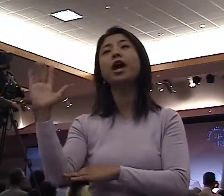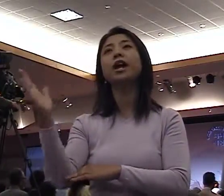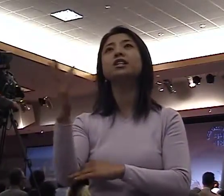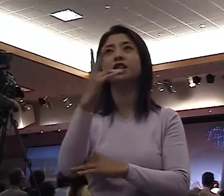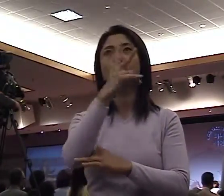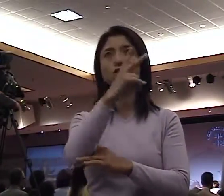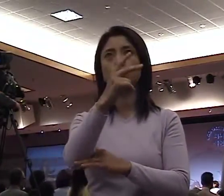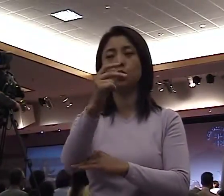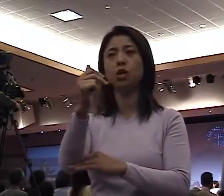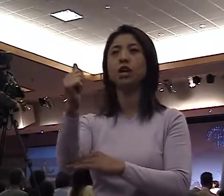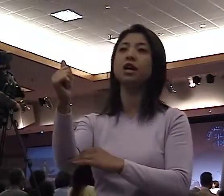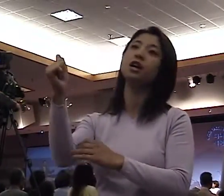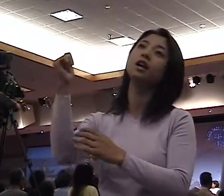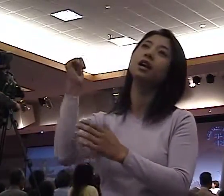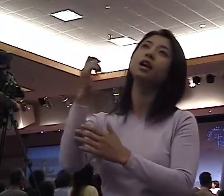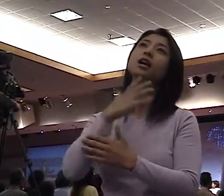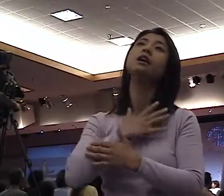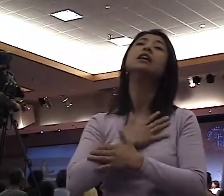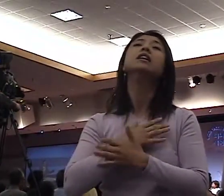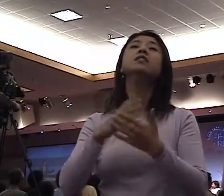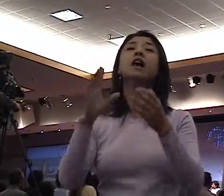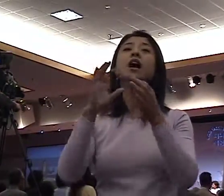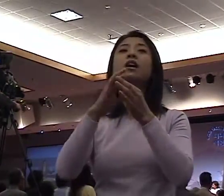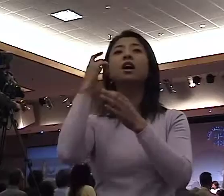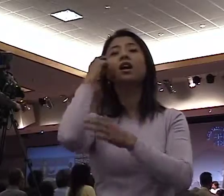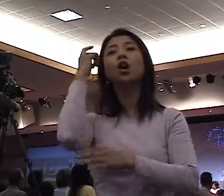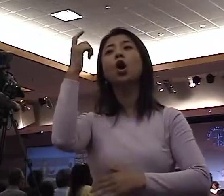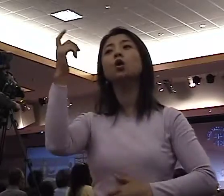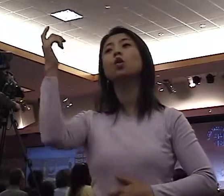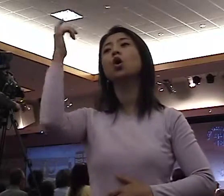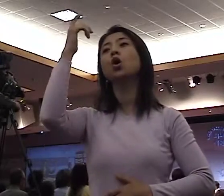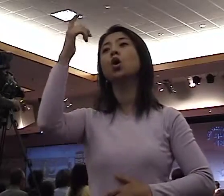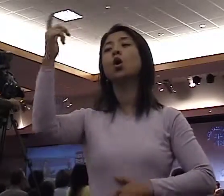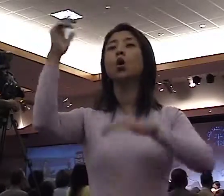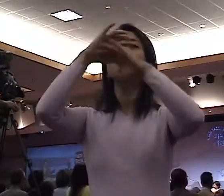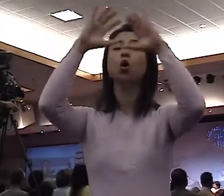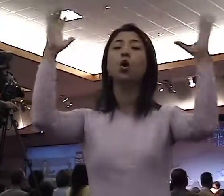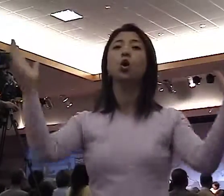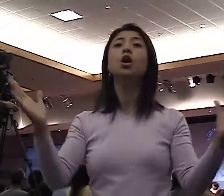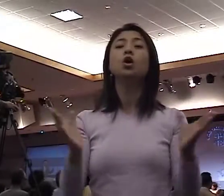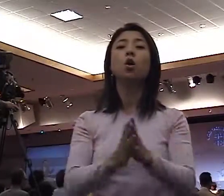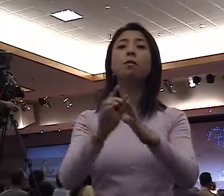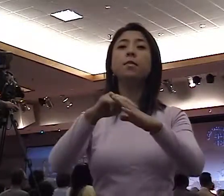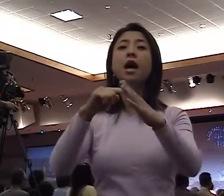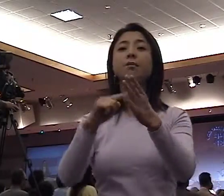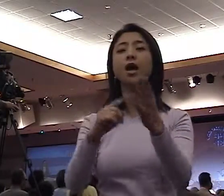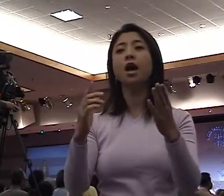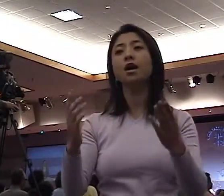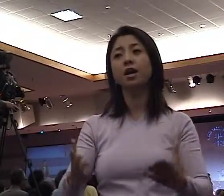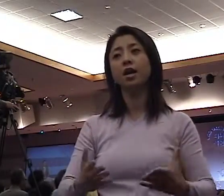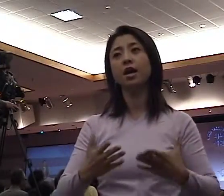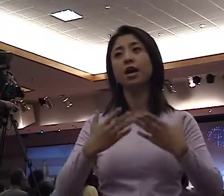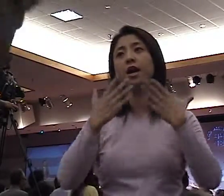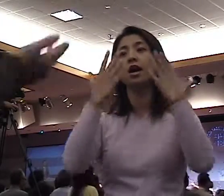피난처 되신 주님, 나의 영혼